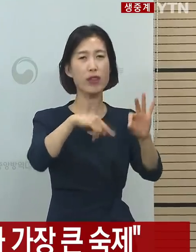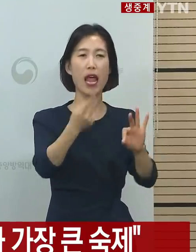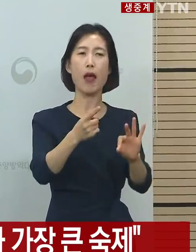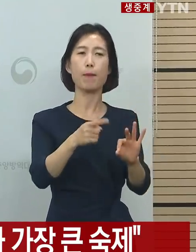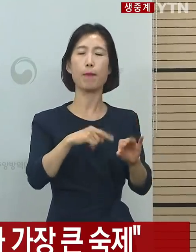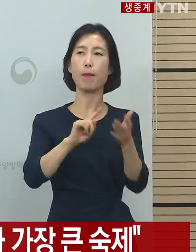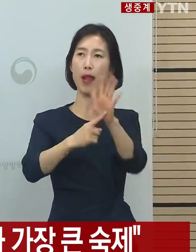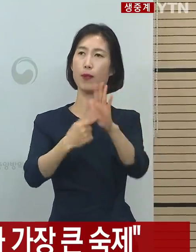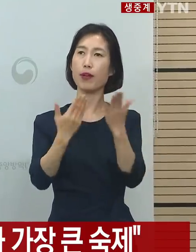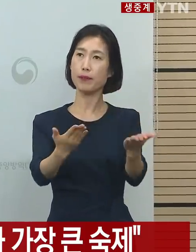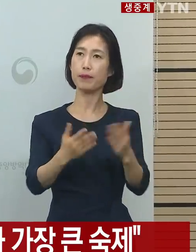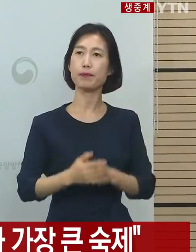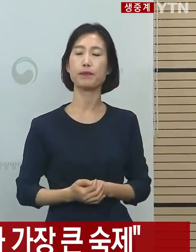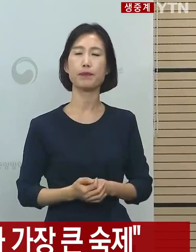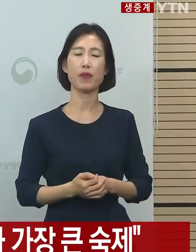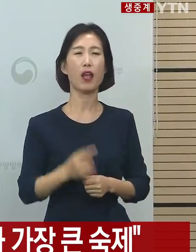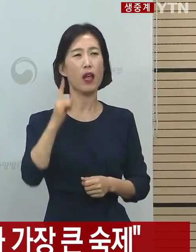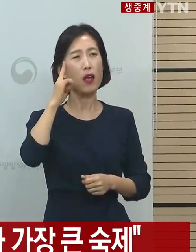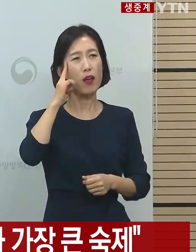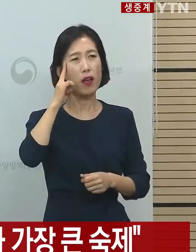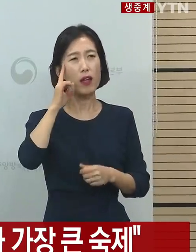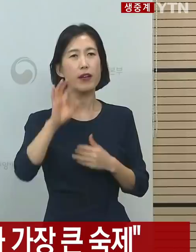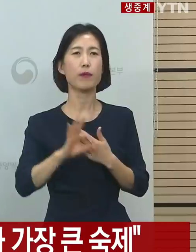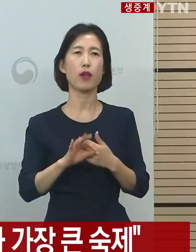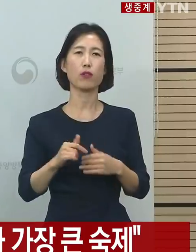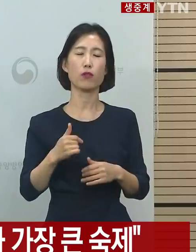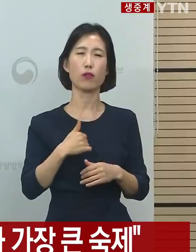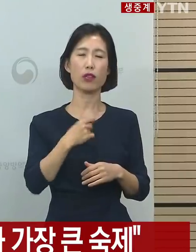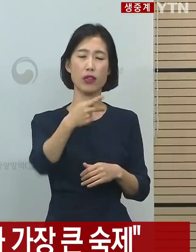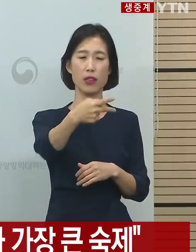드리겠습니다. 저희도 이제 그